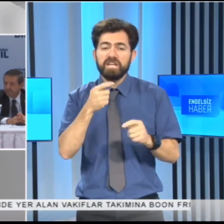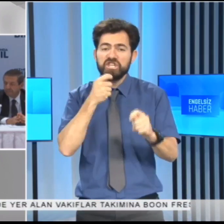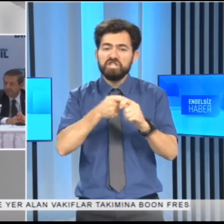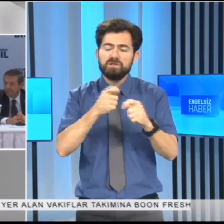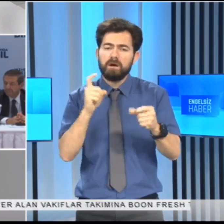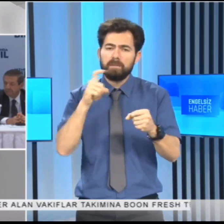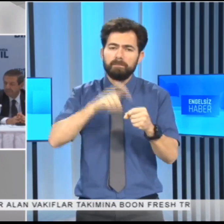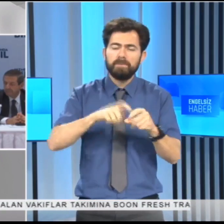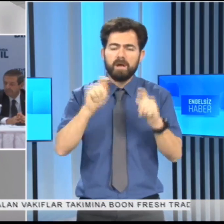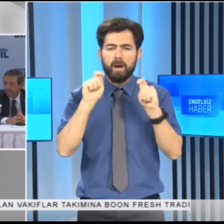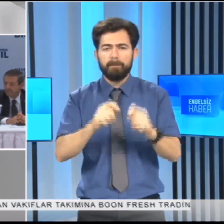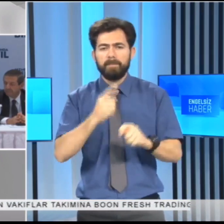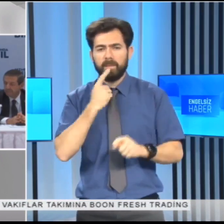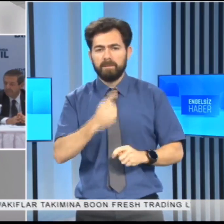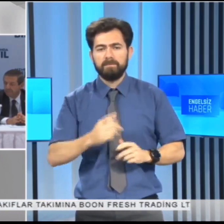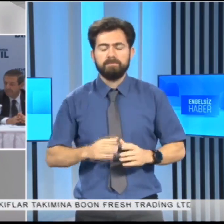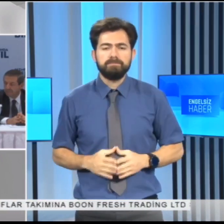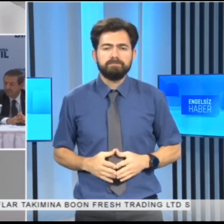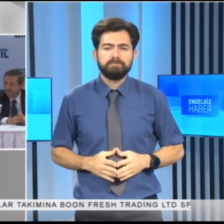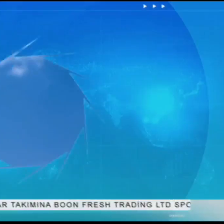dedi.